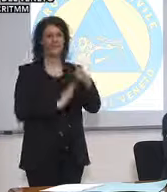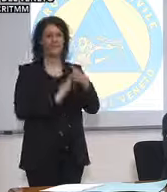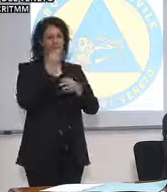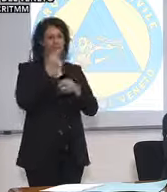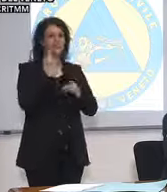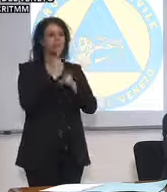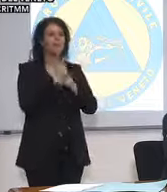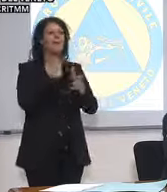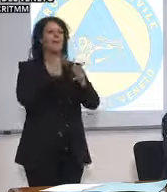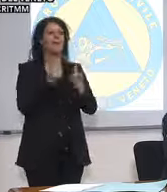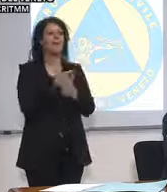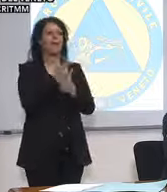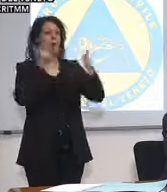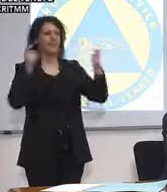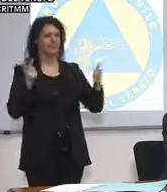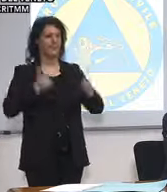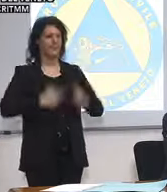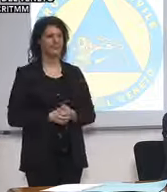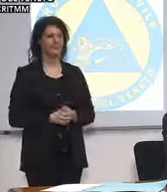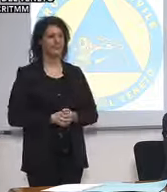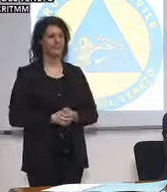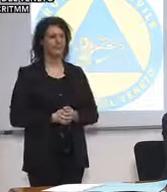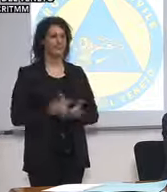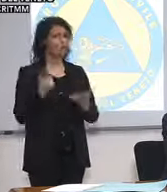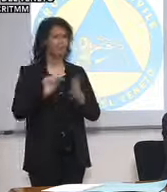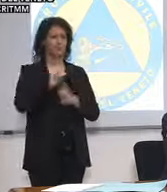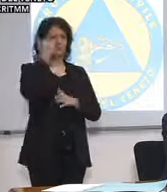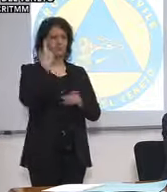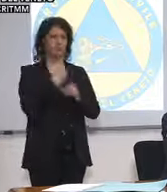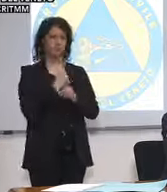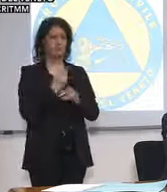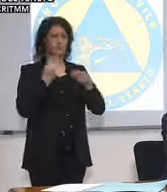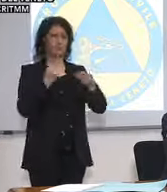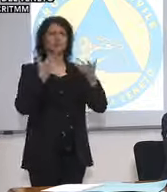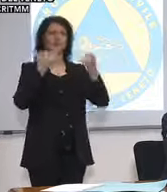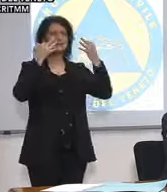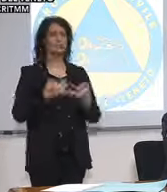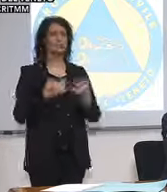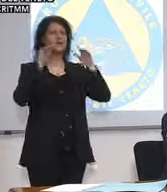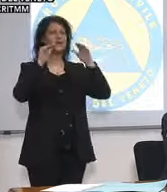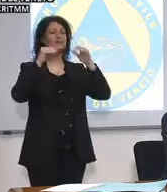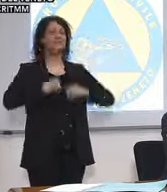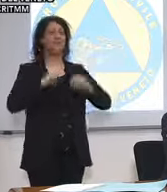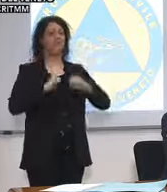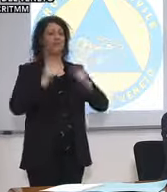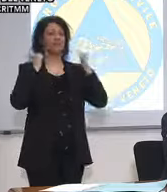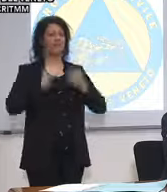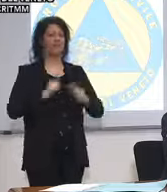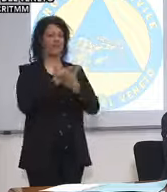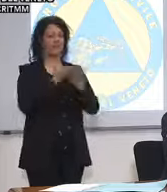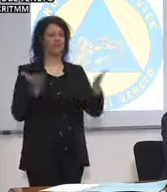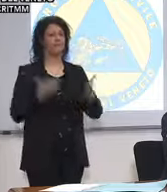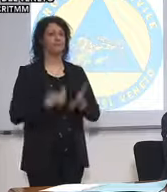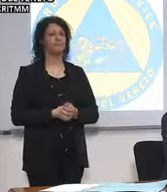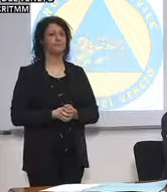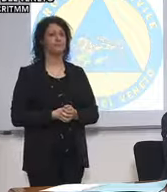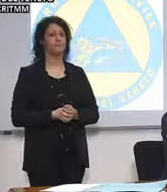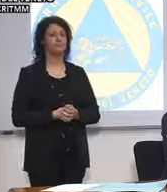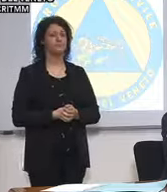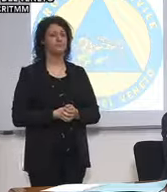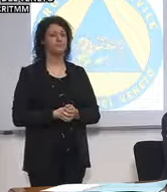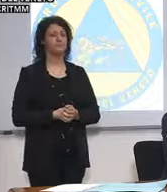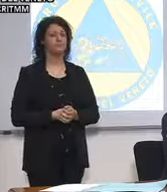treni. Allora, prima di tutto viene la sicurezza e la salute dei cittadini, però noi non abbiamo ragione di pensare